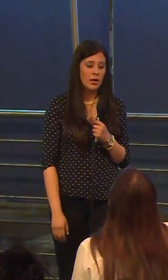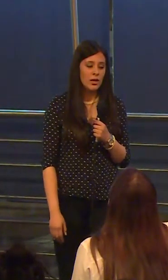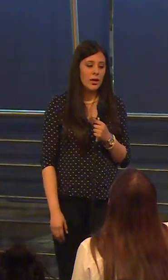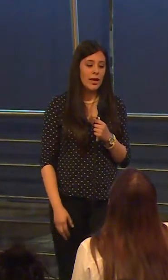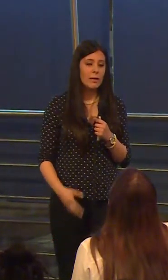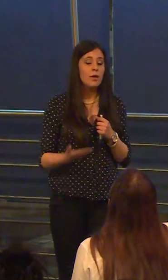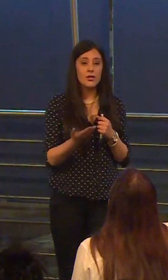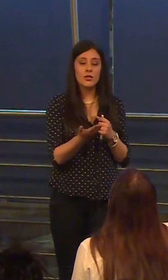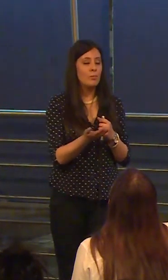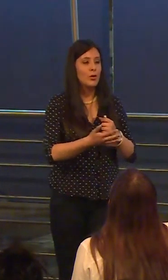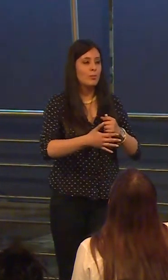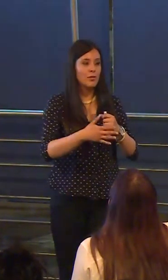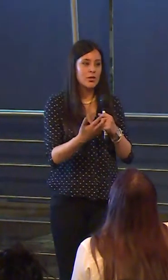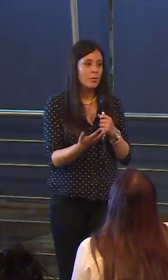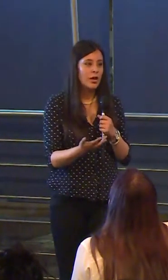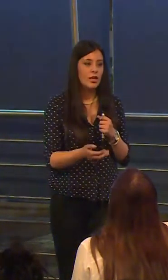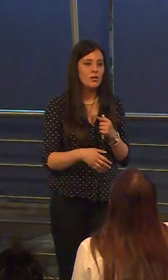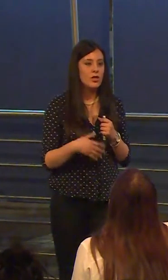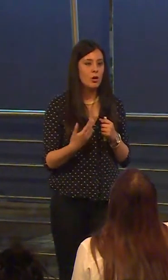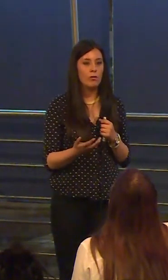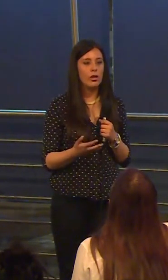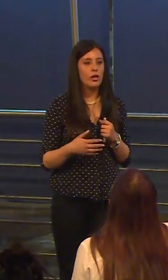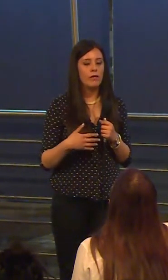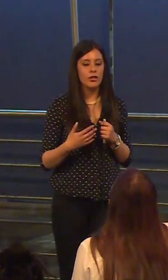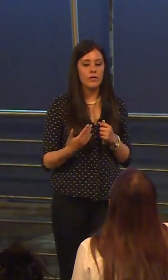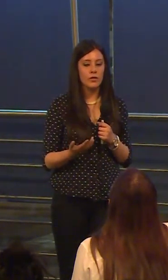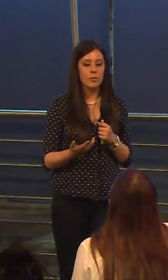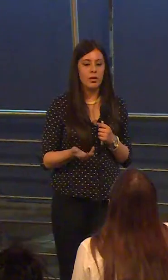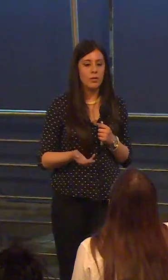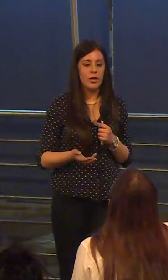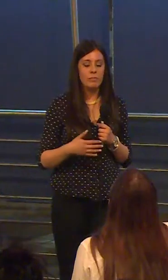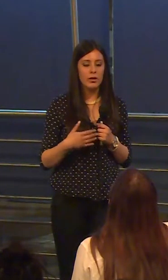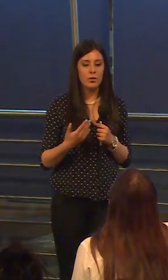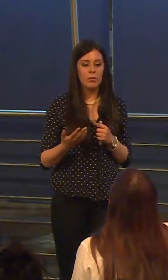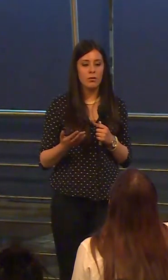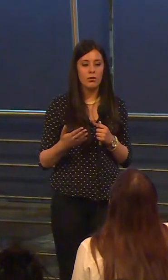espuma. Ellos tampoco, pues como le digo, se comunicaban